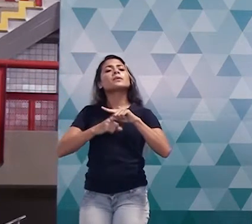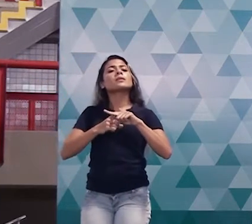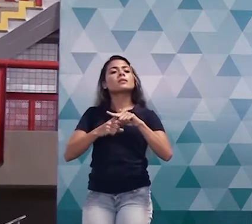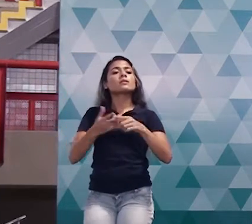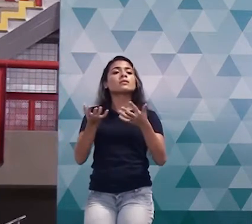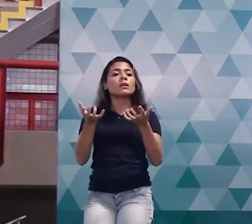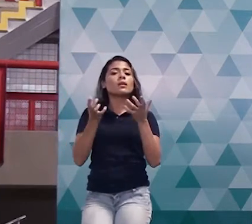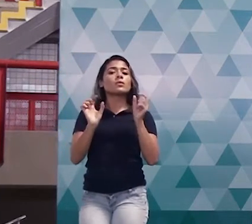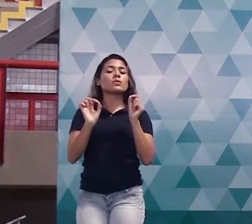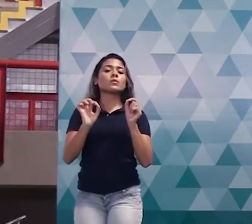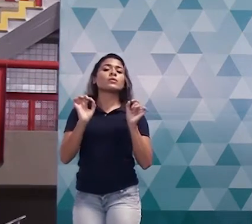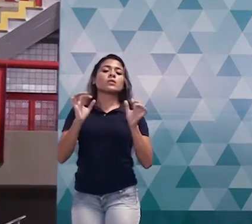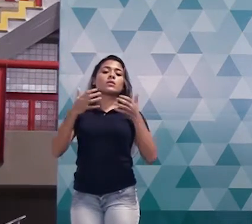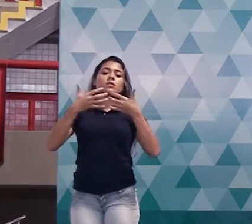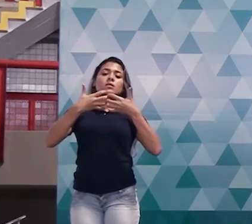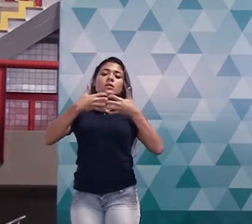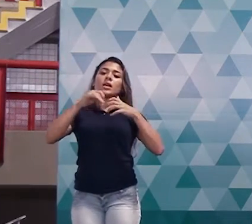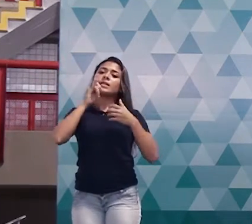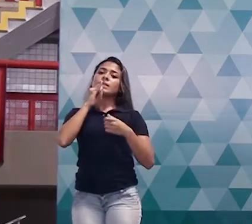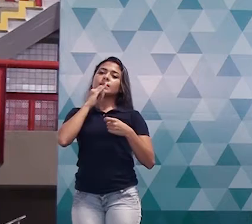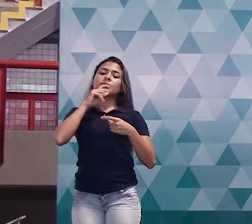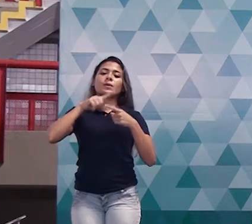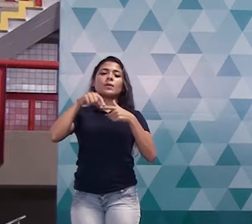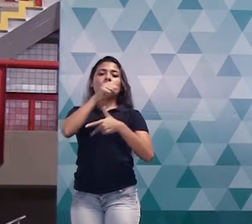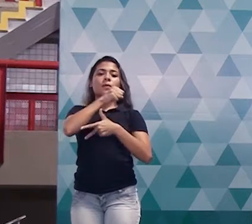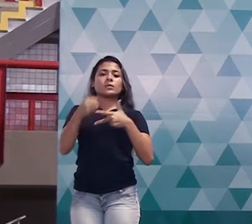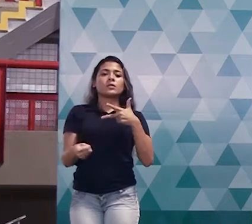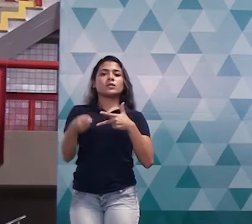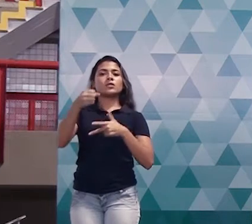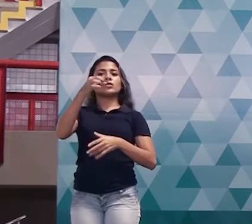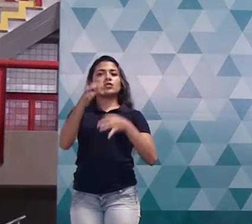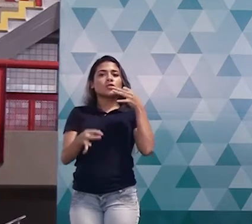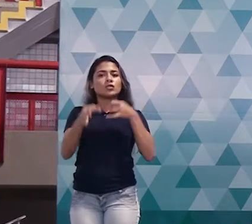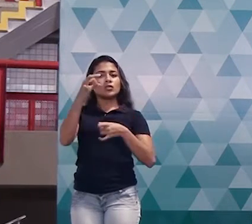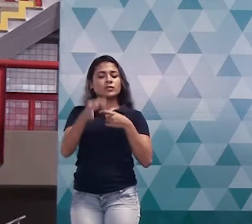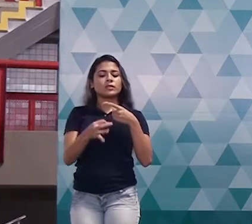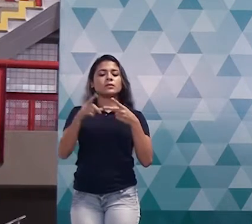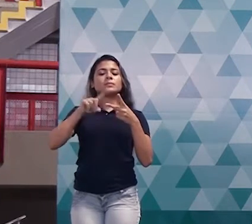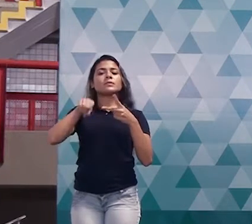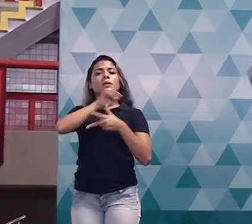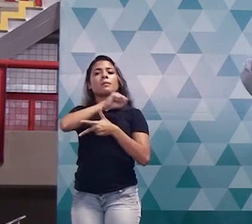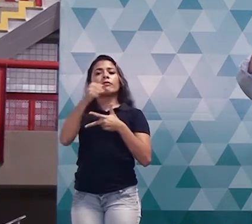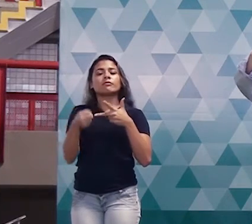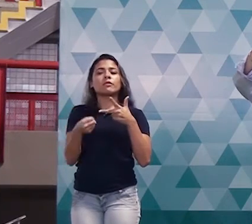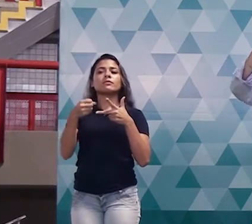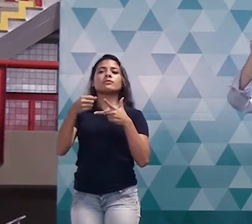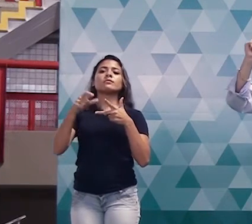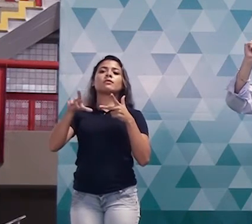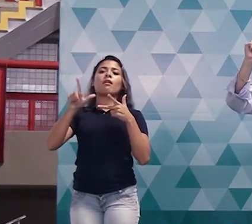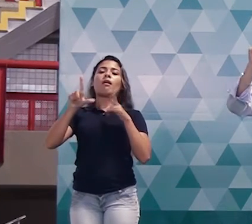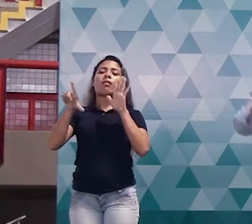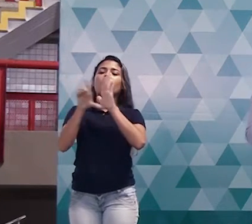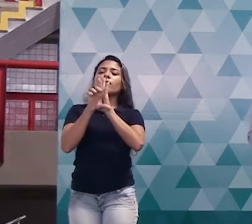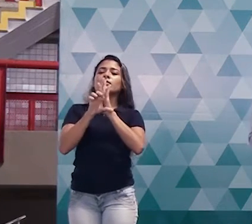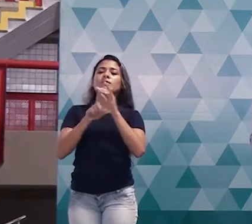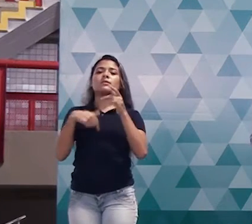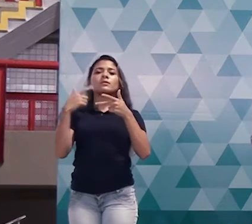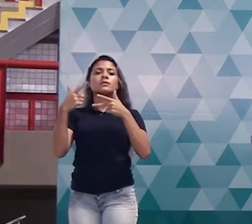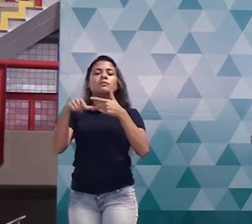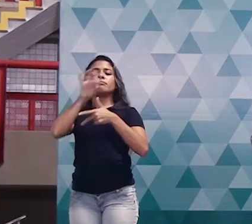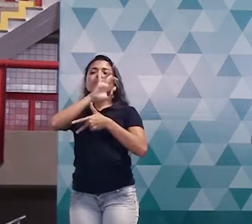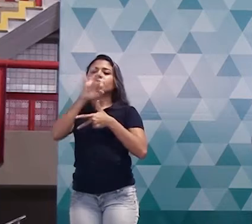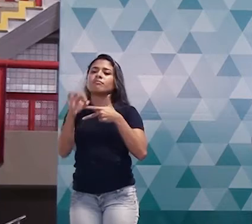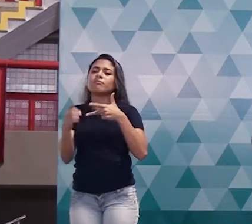dos poderes, executivo, legislativo, judiciário. Porém, a